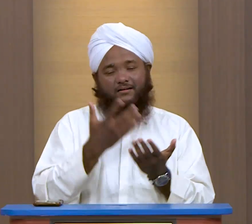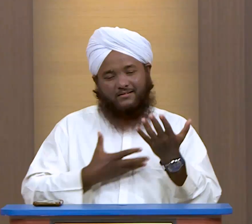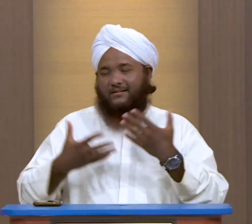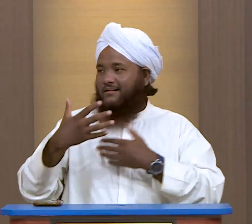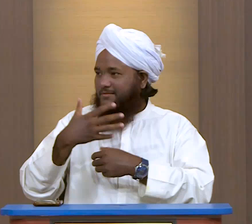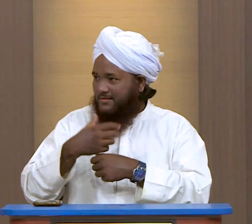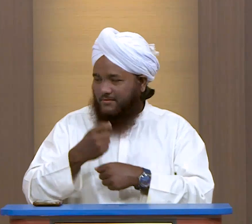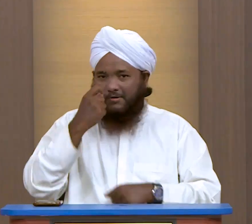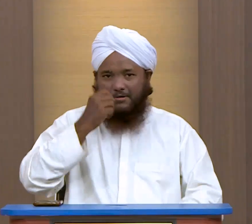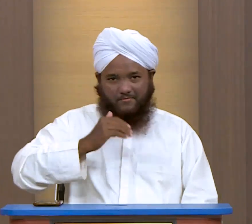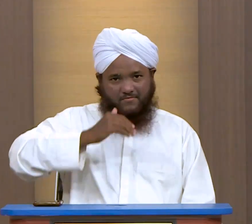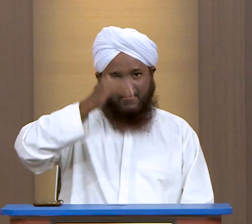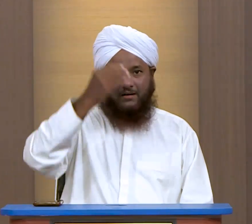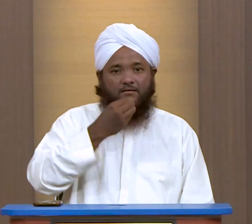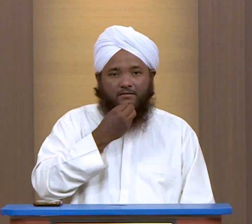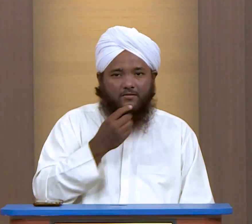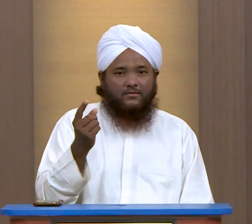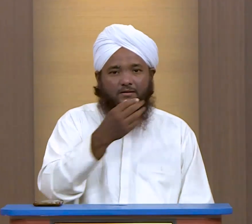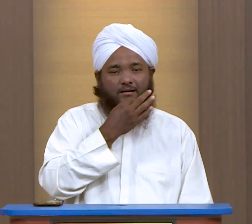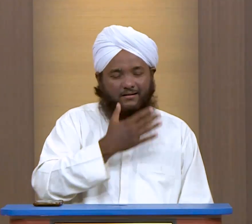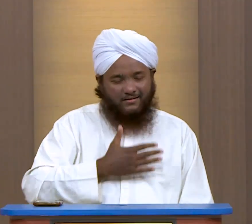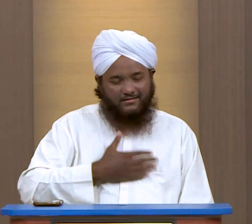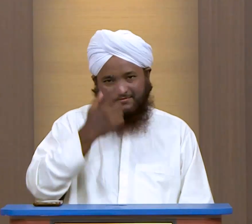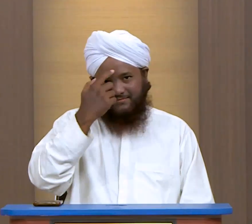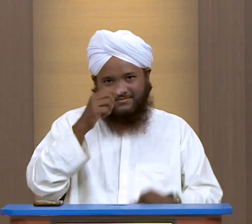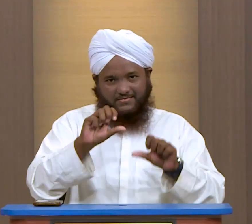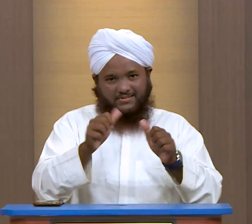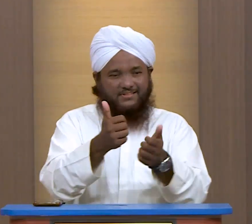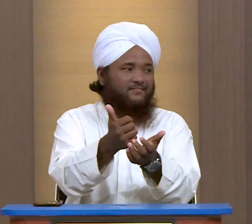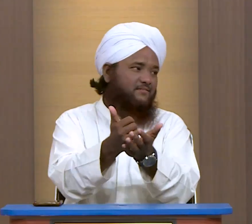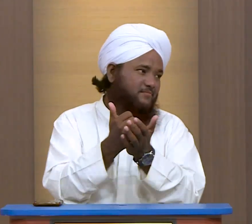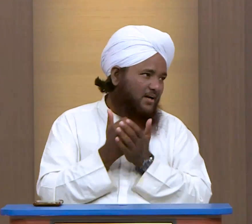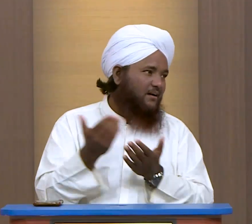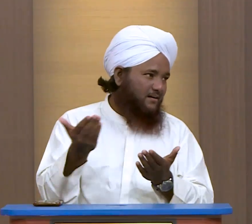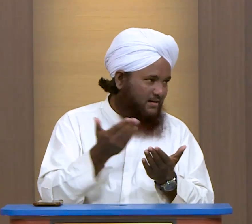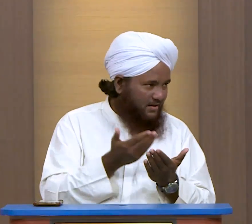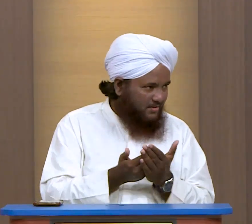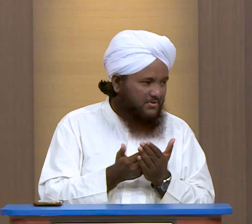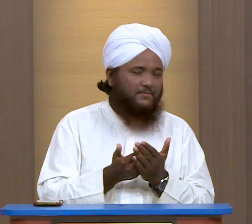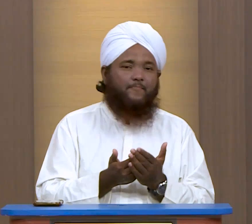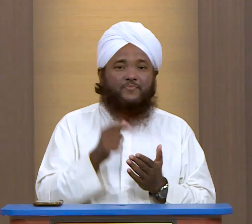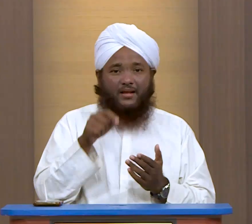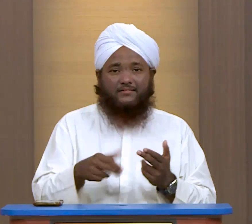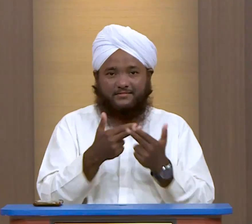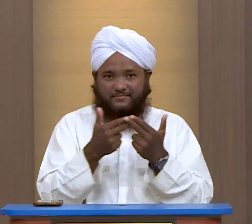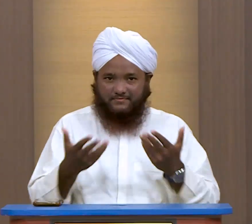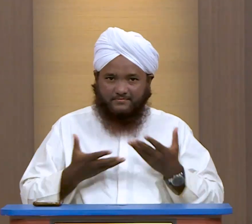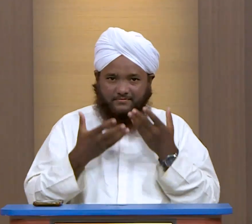اپنے بڑوں کا ادب کرنا نصیب فرمائے، آمین۔ پیارے پیارے اسلامی بھائیوں، آج کے پروگرام کا وقت اختتام کی طرف بڑھ رہا ہے۔